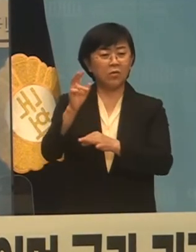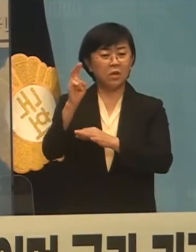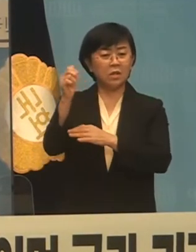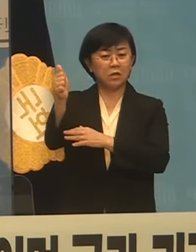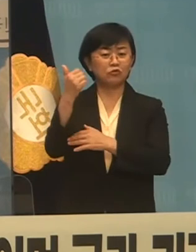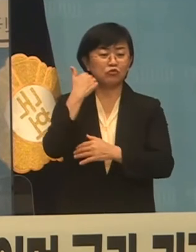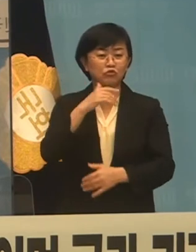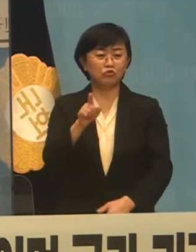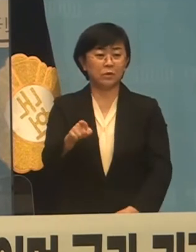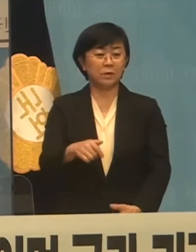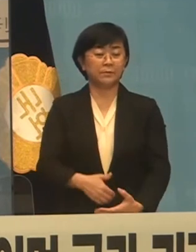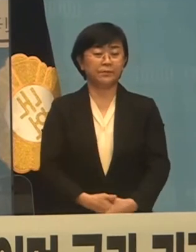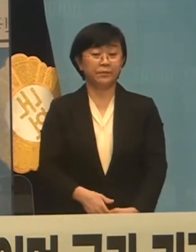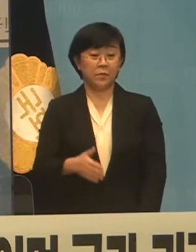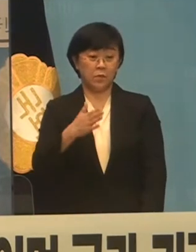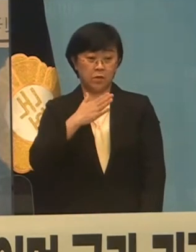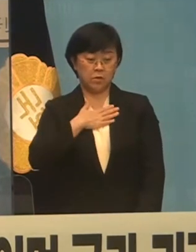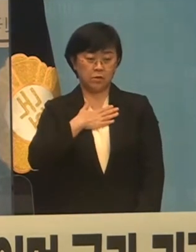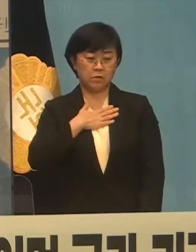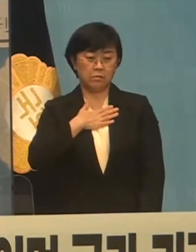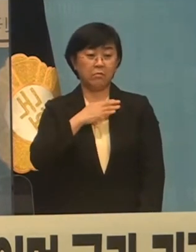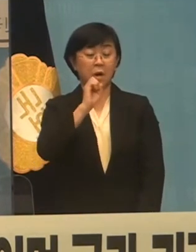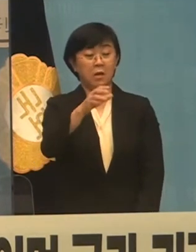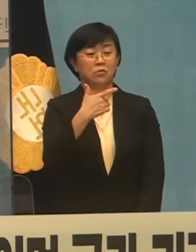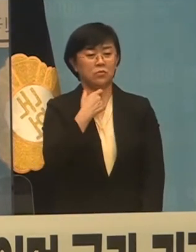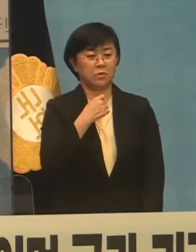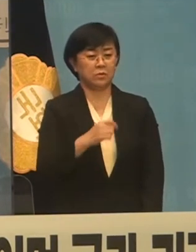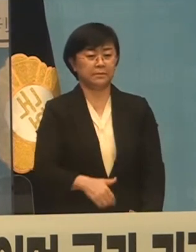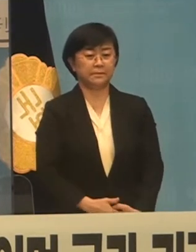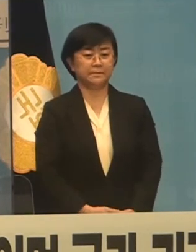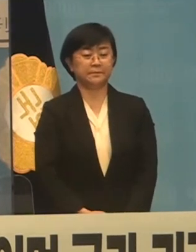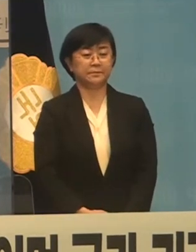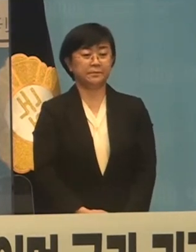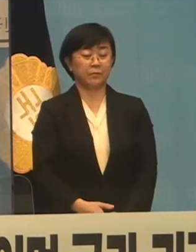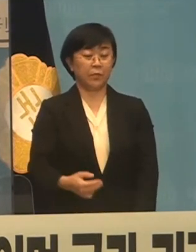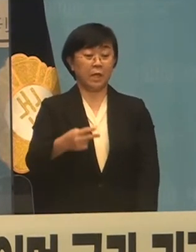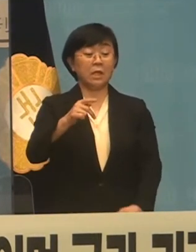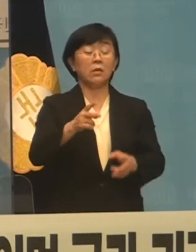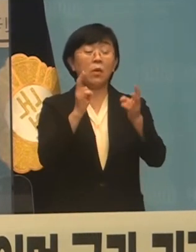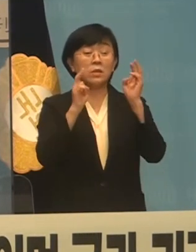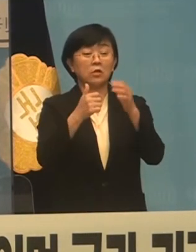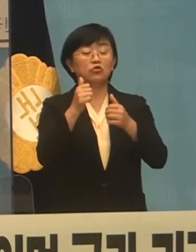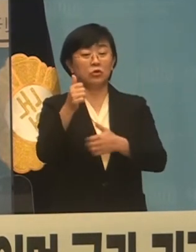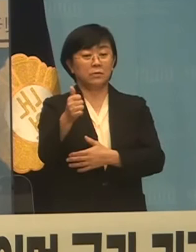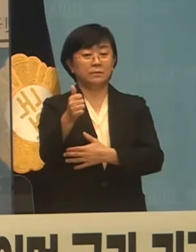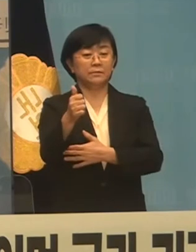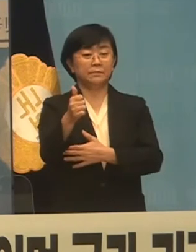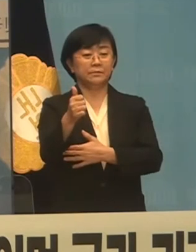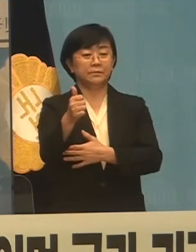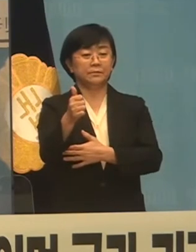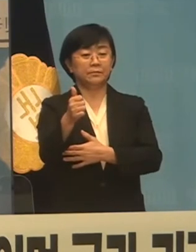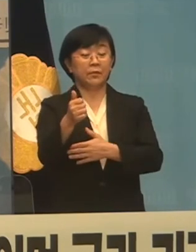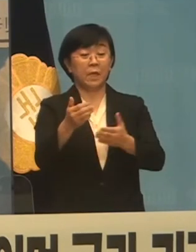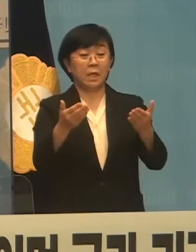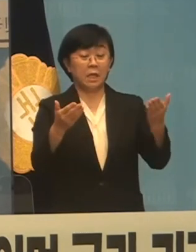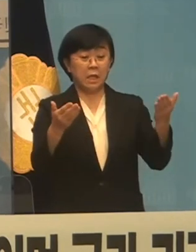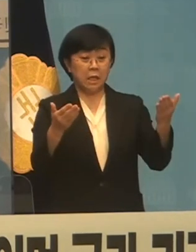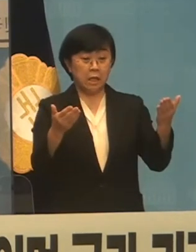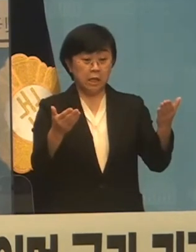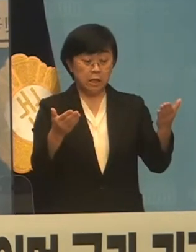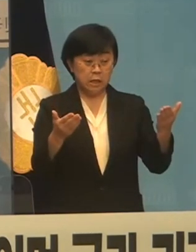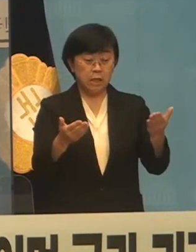누구인가? 저는 과감하게 얘기 드리겠습니다. 두산 공작기계 주인은 두산